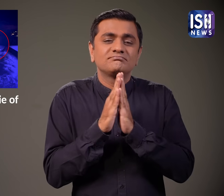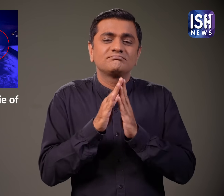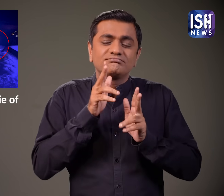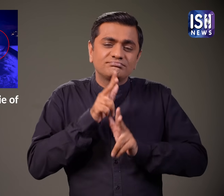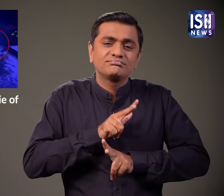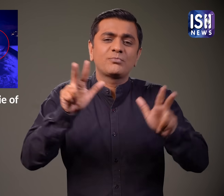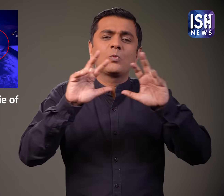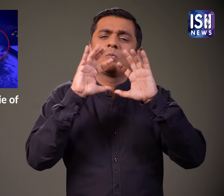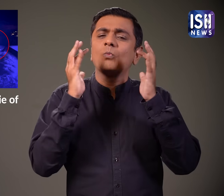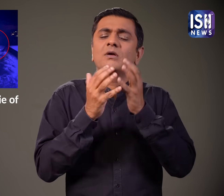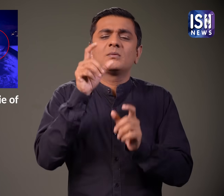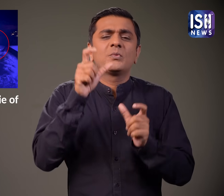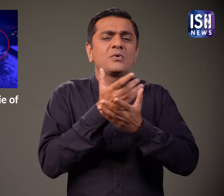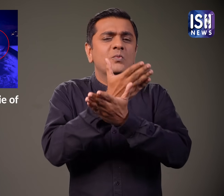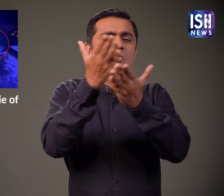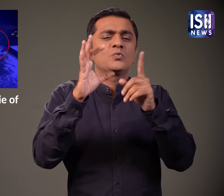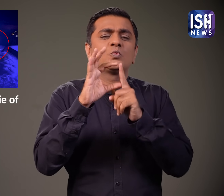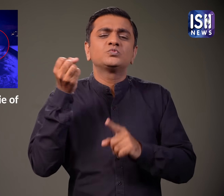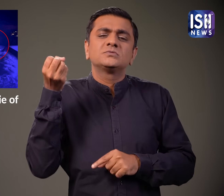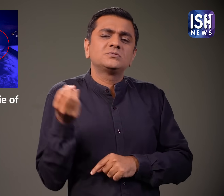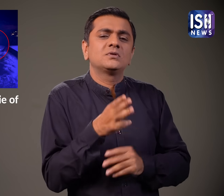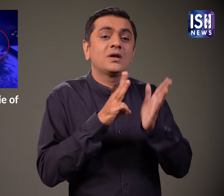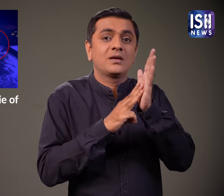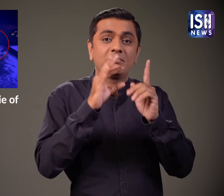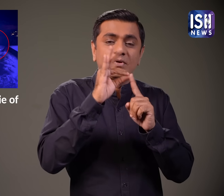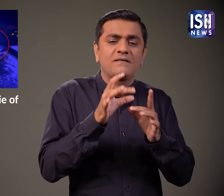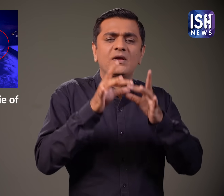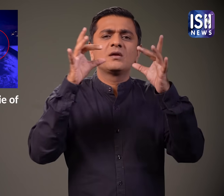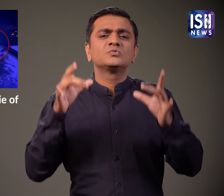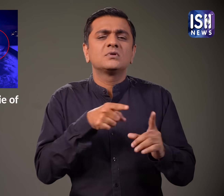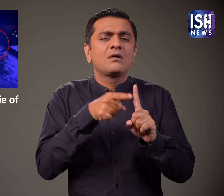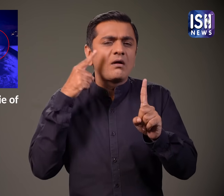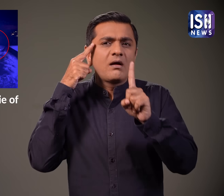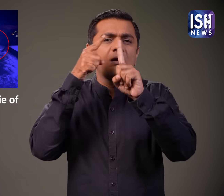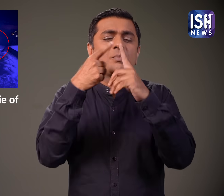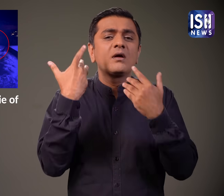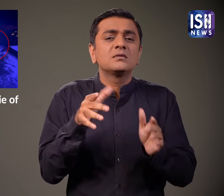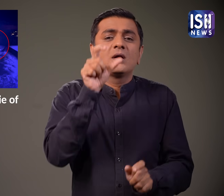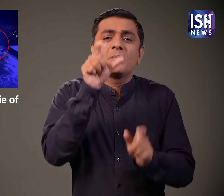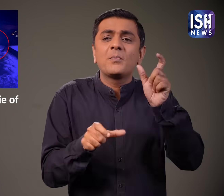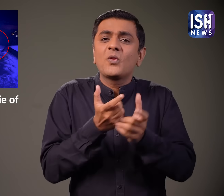जिसका उतेश्य मादक द्रव्यो को कि लट को